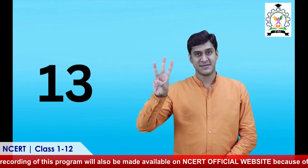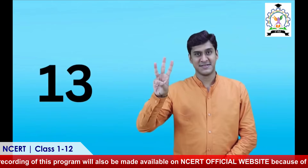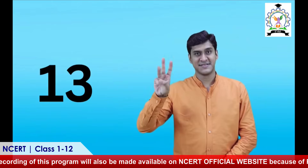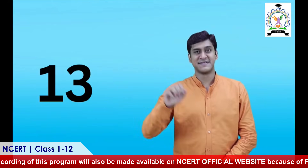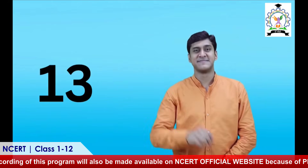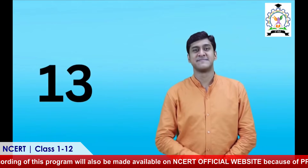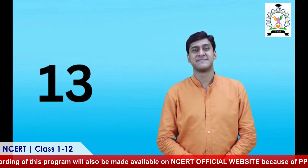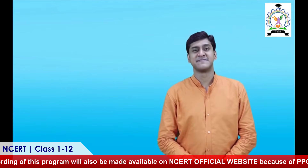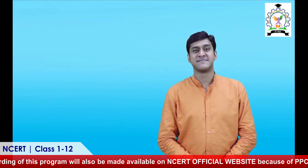13